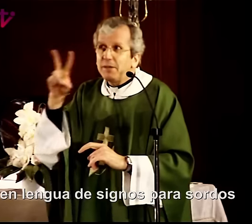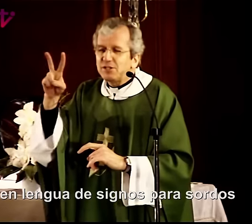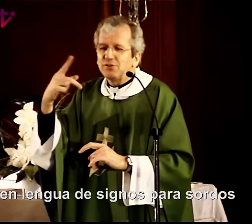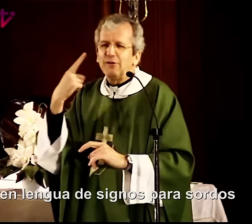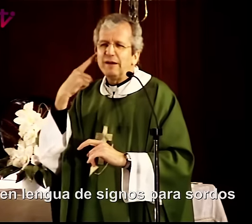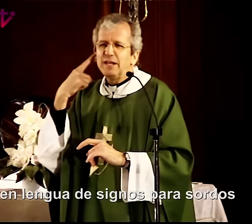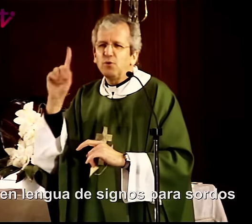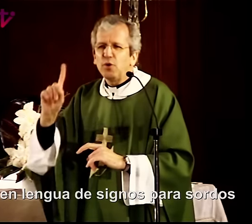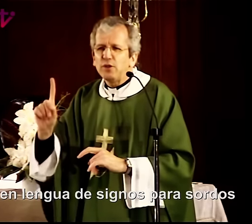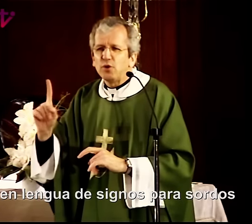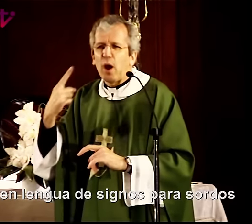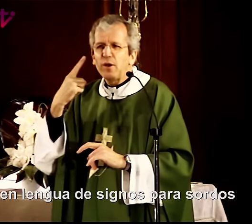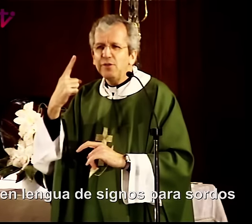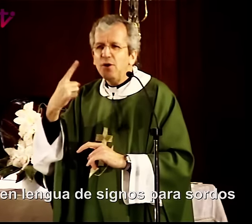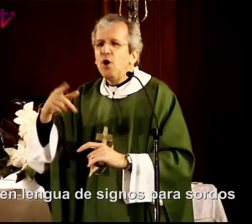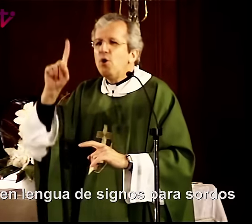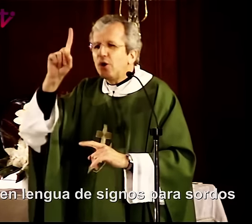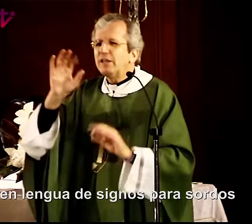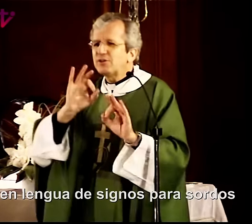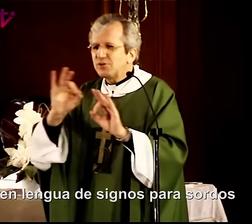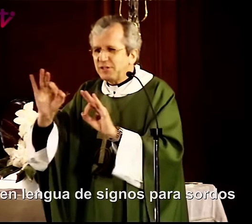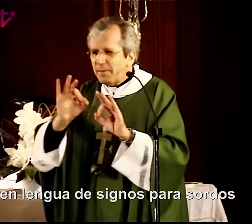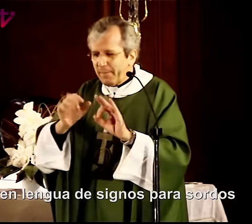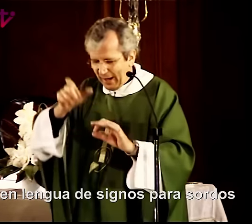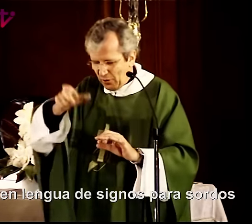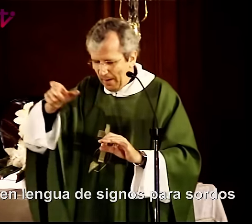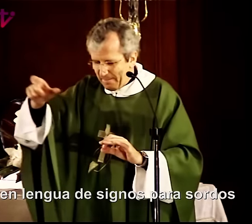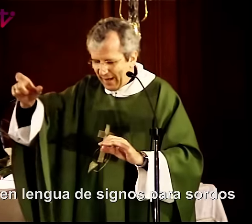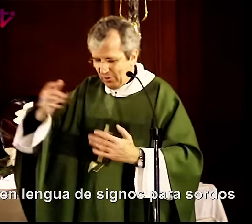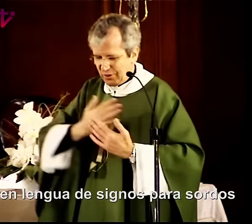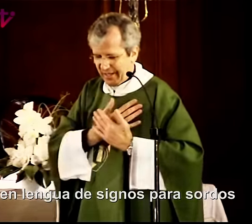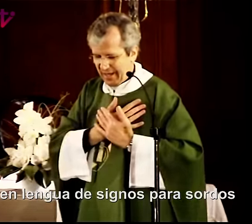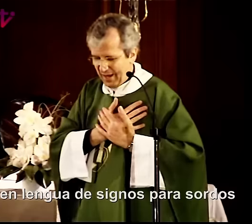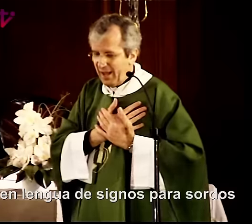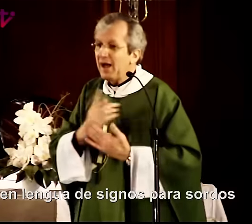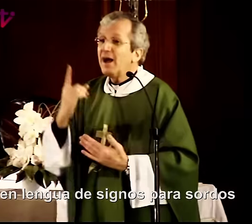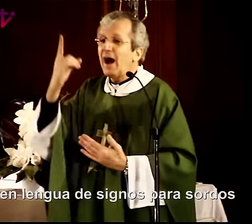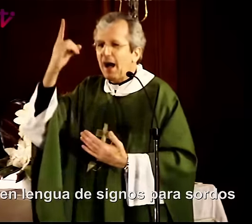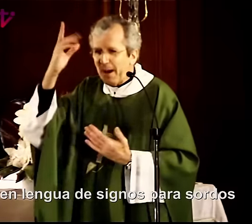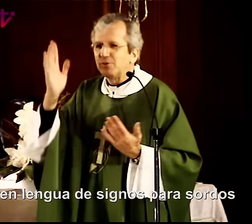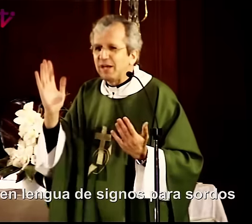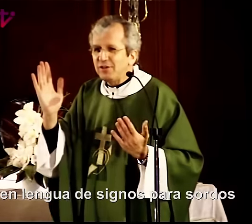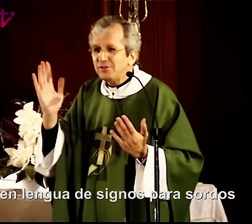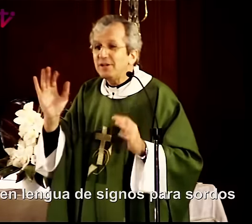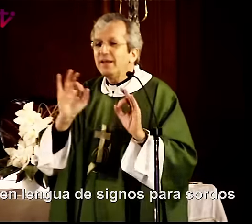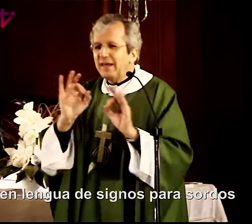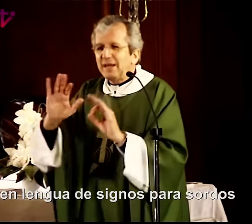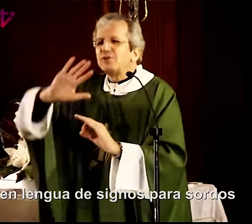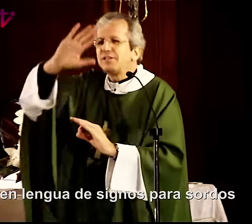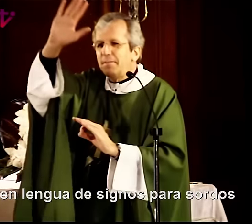visto, ningún oído no ha oído lo que Dios nos tiene preparado para los que amamos a Dios. Nos tiene